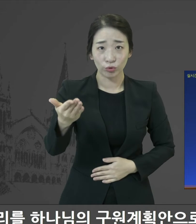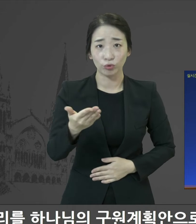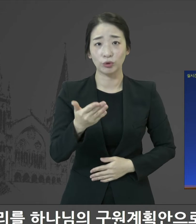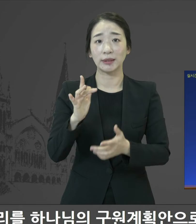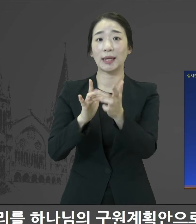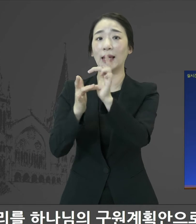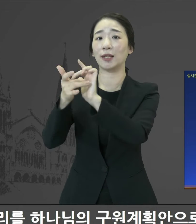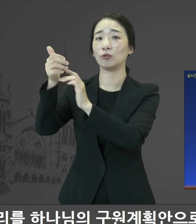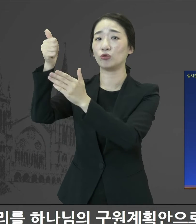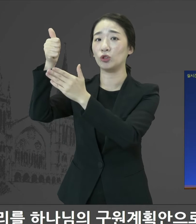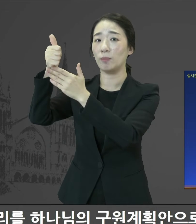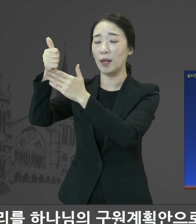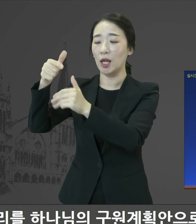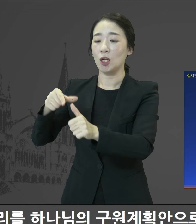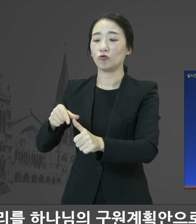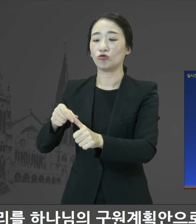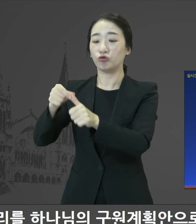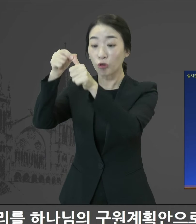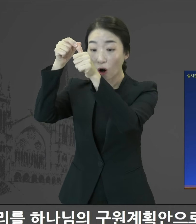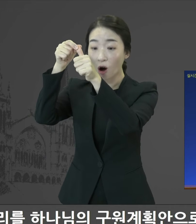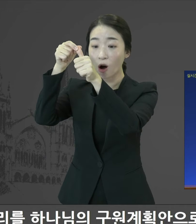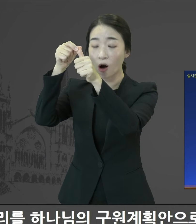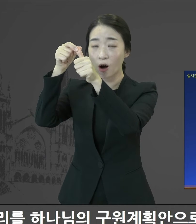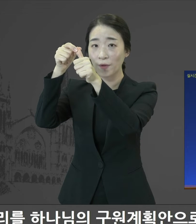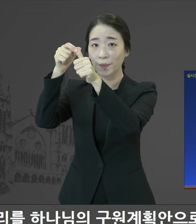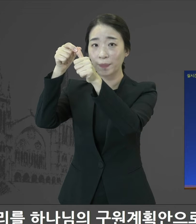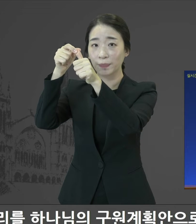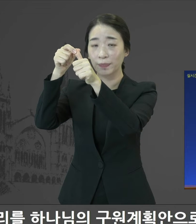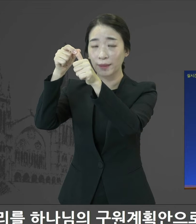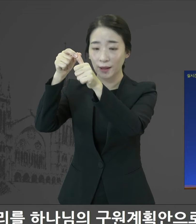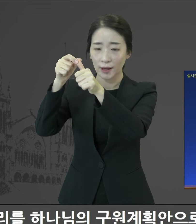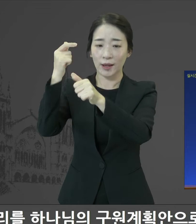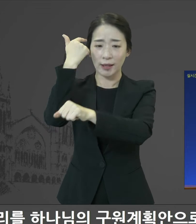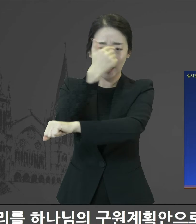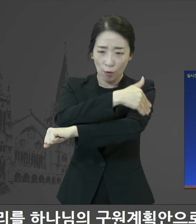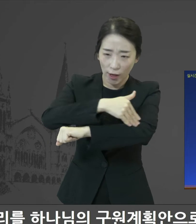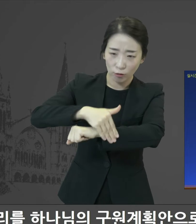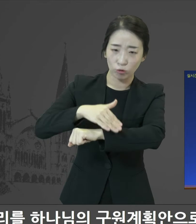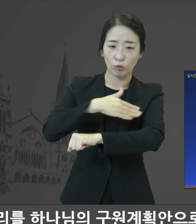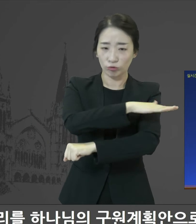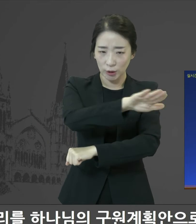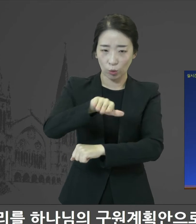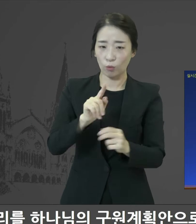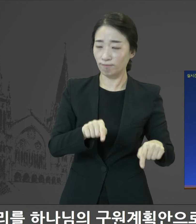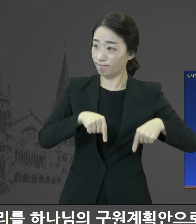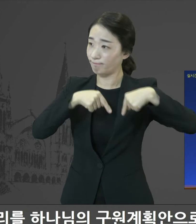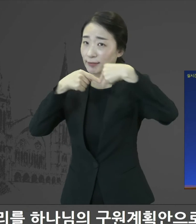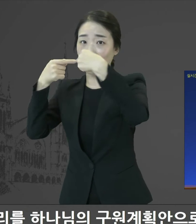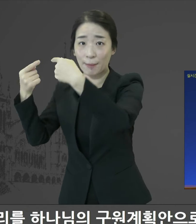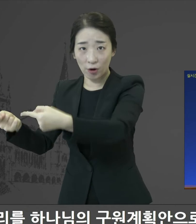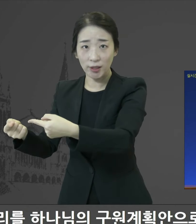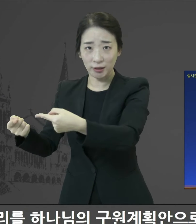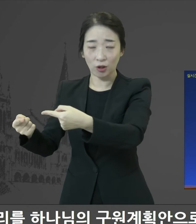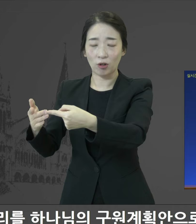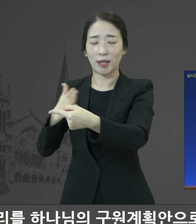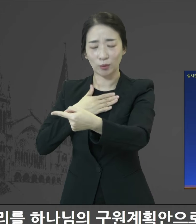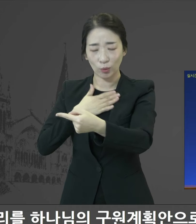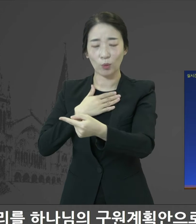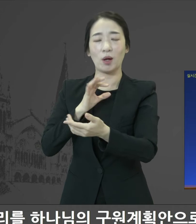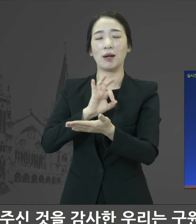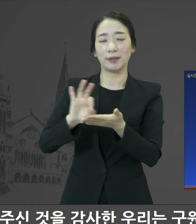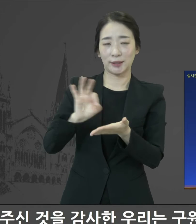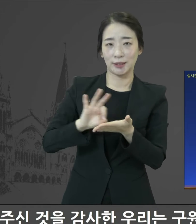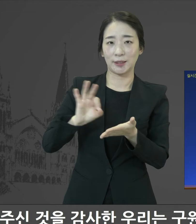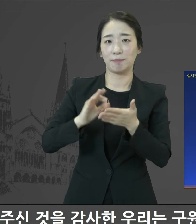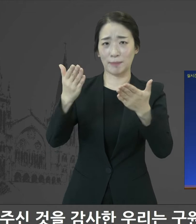구원 계획 앞에, 구원 계획 안으로 우리도 참여하여서 우리도 그 안에서 쓰임받는 성도가 되어야 되는 줄로